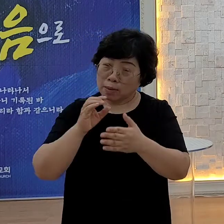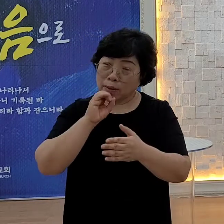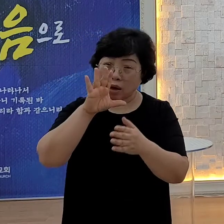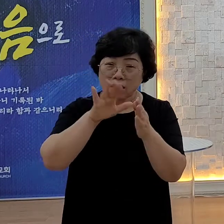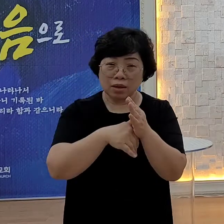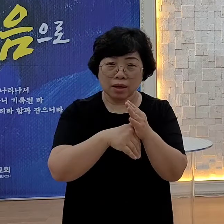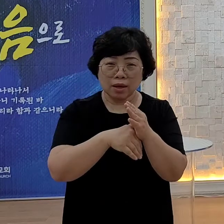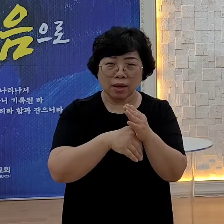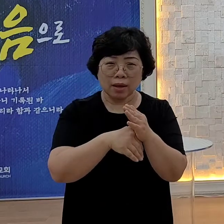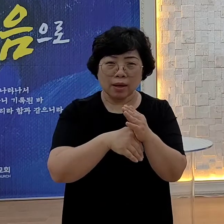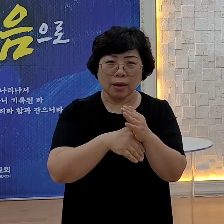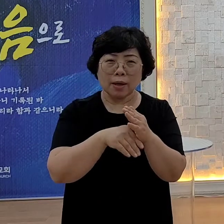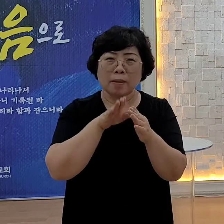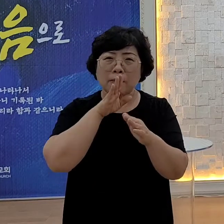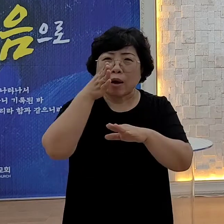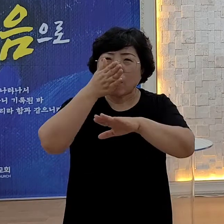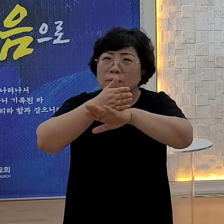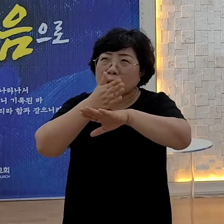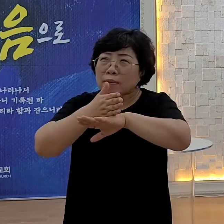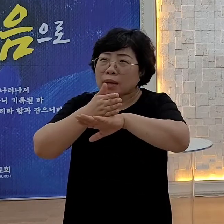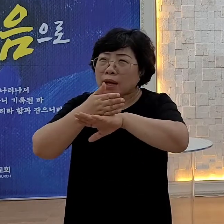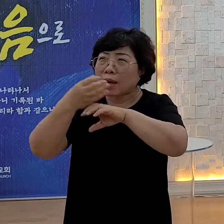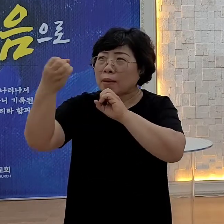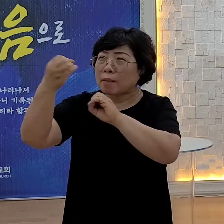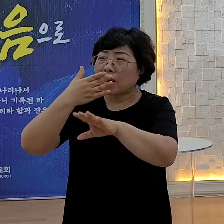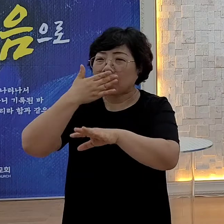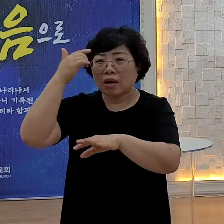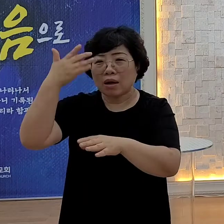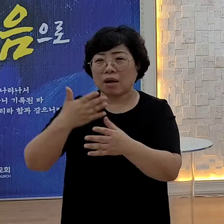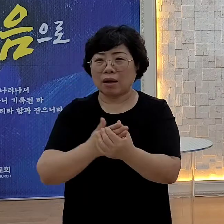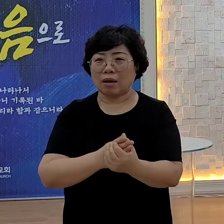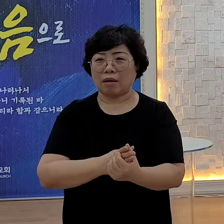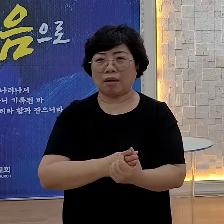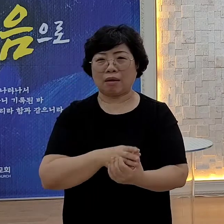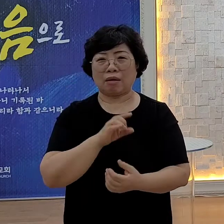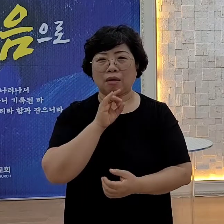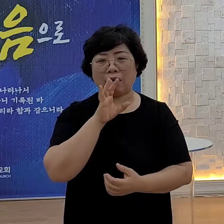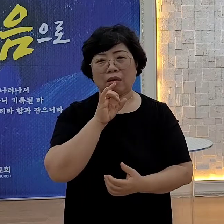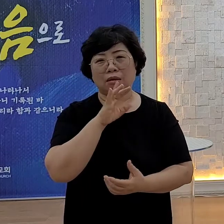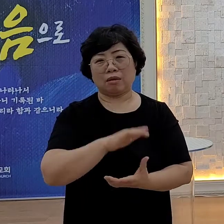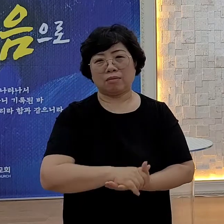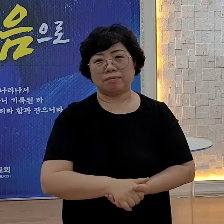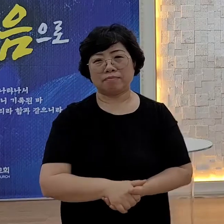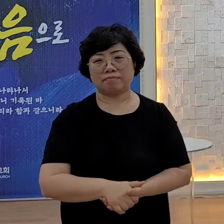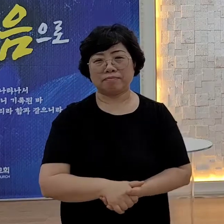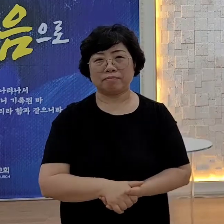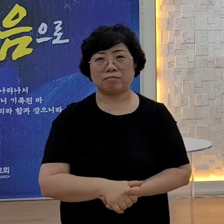그런 반응이 나오는 게 정상일까요? 사실 이게 보통 어려운 게 아닙니다.